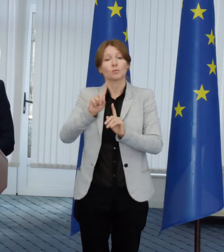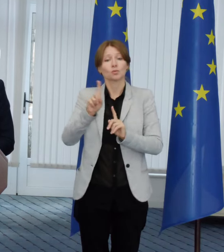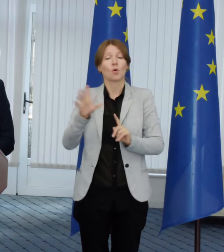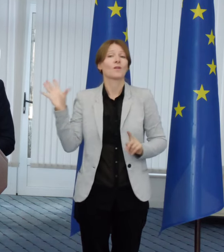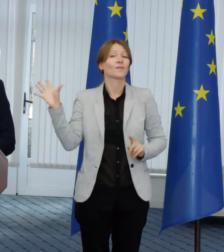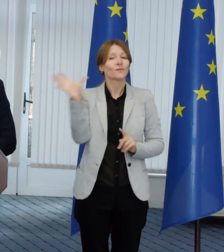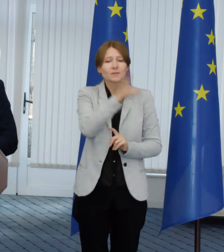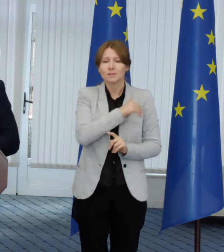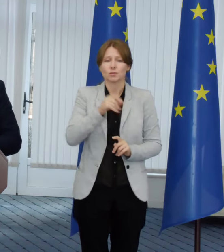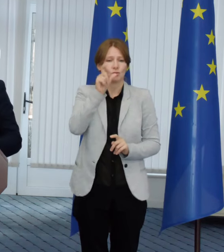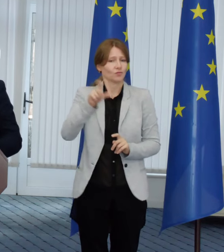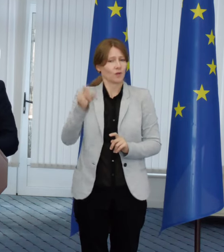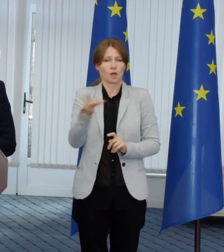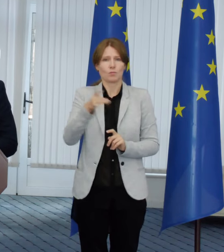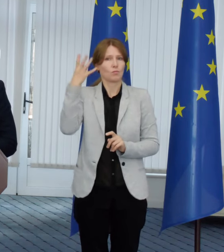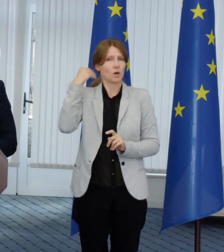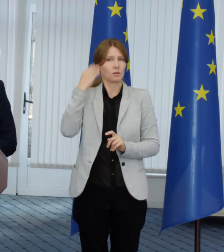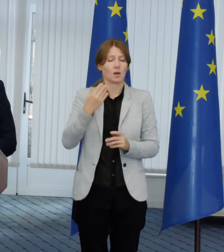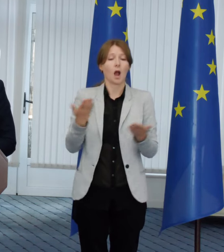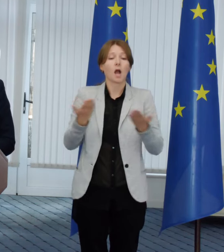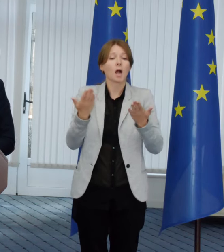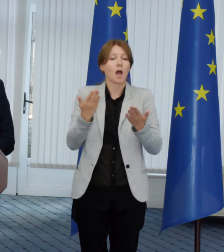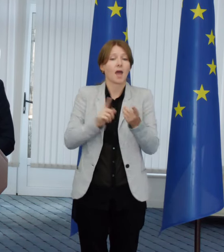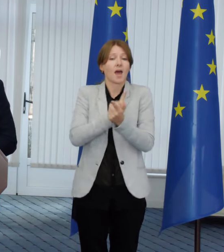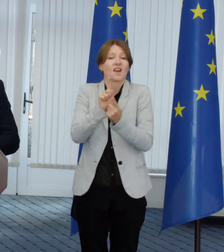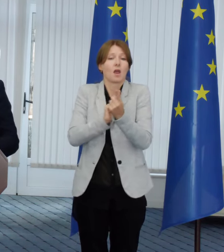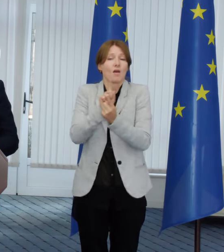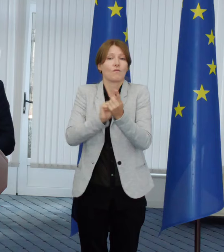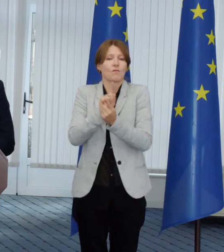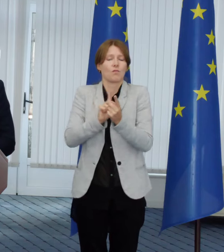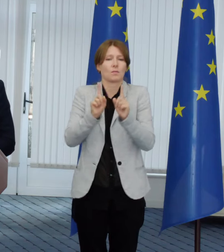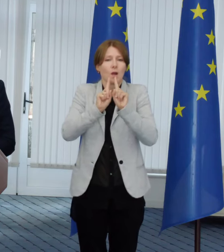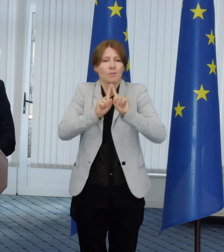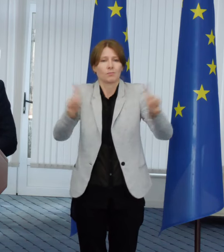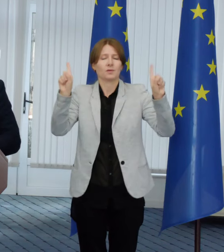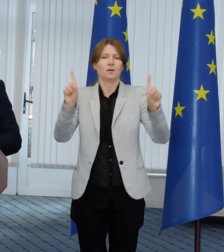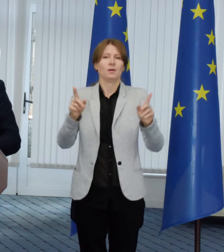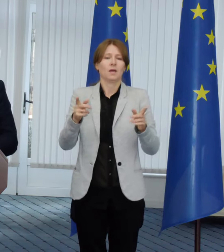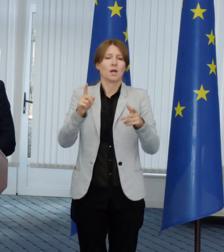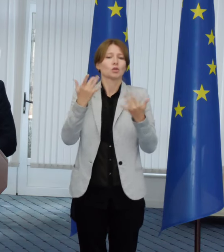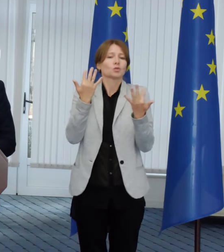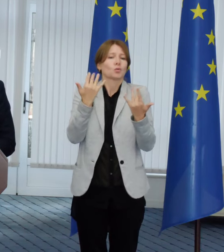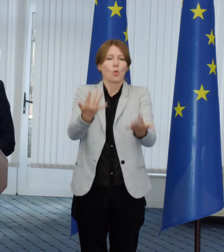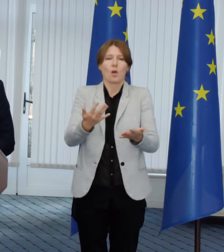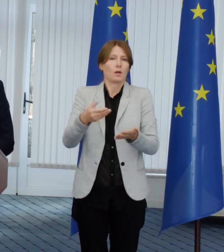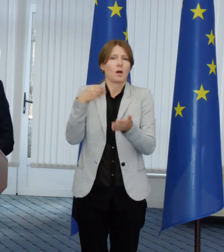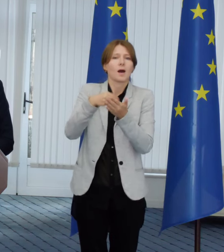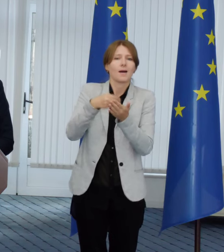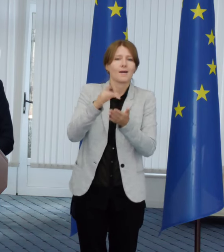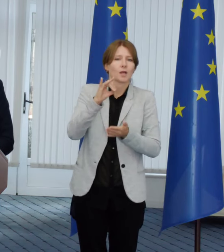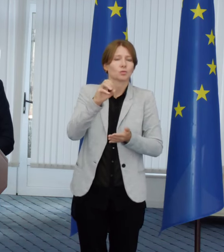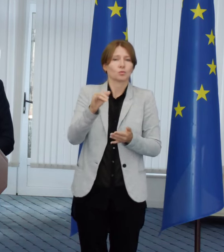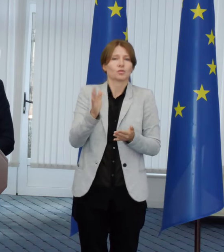că oricare reformă, cât de eficientă, cât de ambițioasă, cât de multe resurse nu ar mobiliza, nu